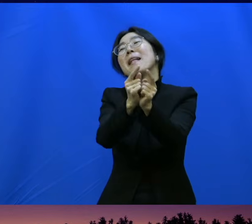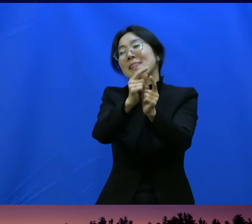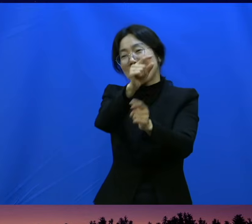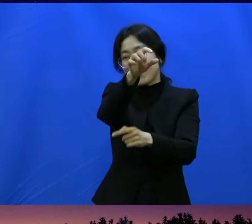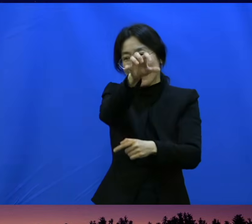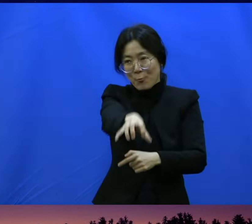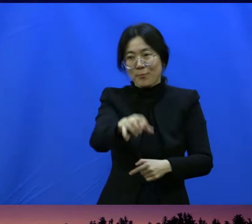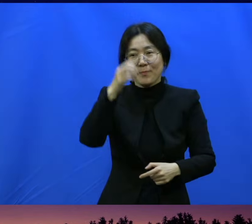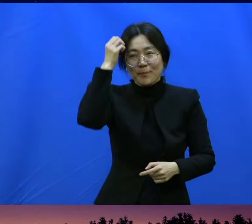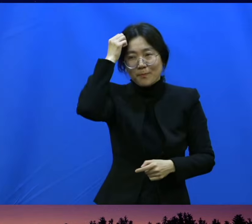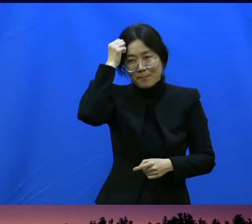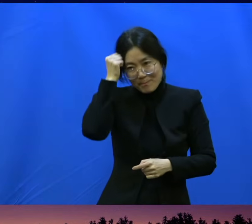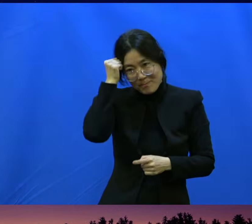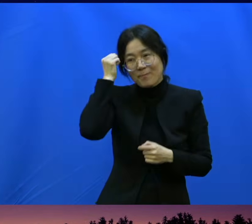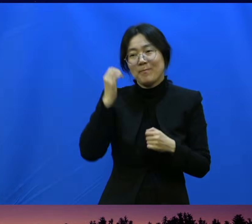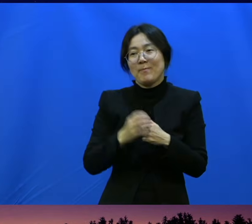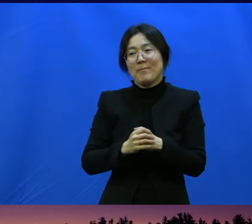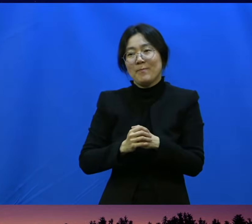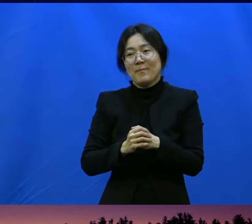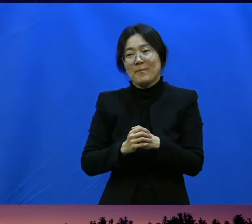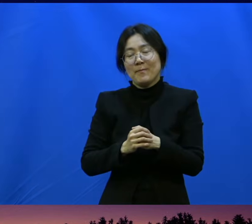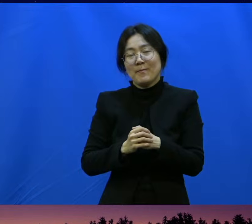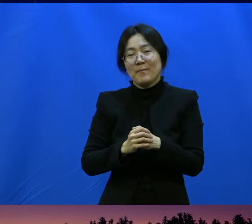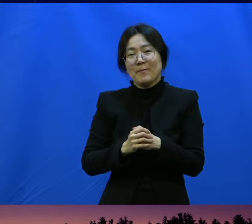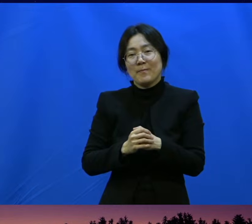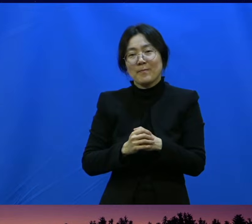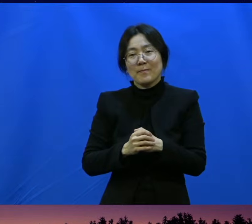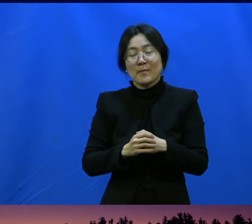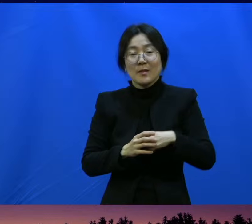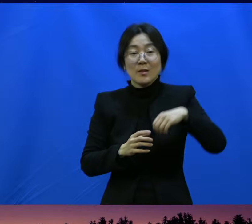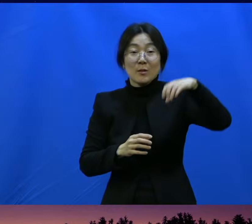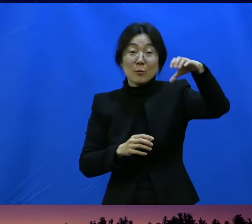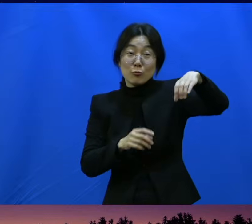습기 차고 빛도 없고 어두컴컴한